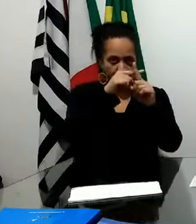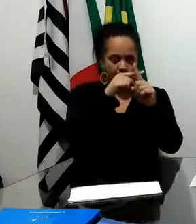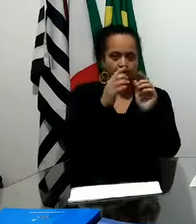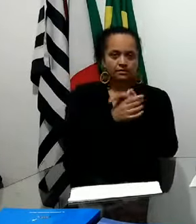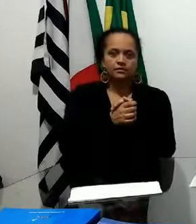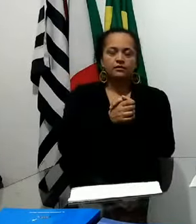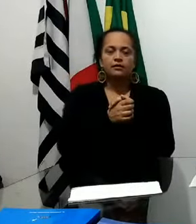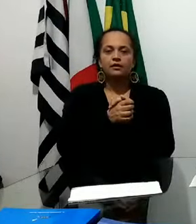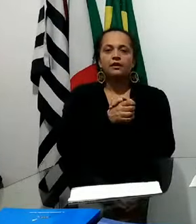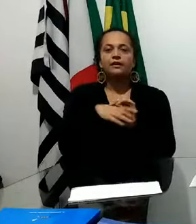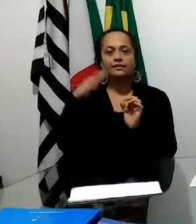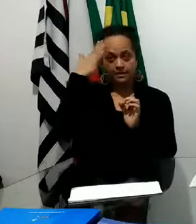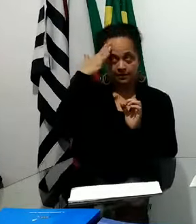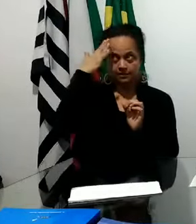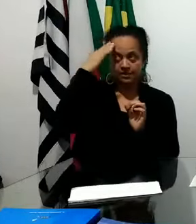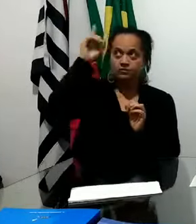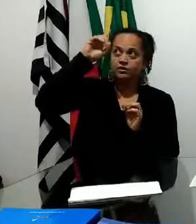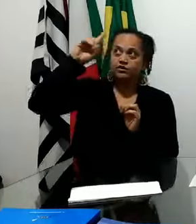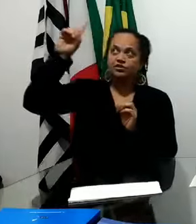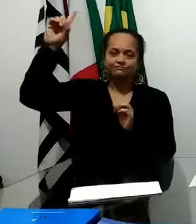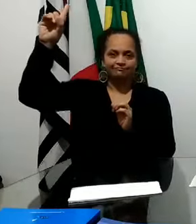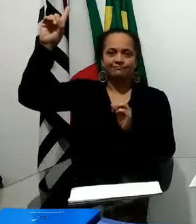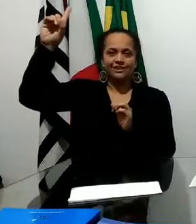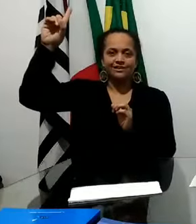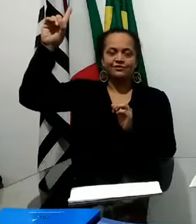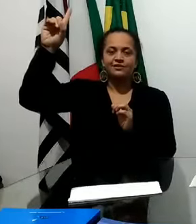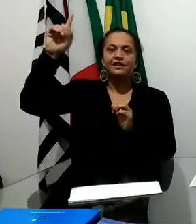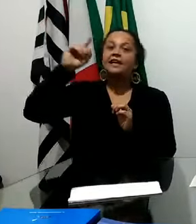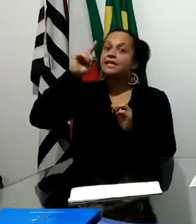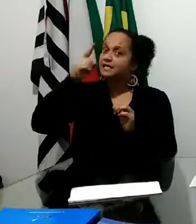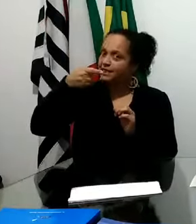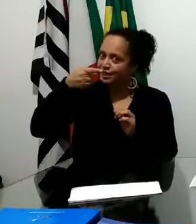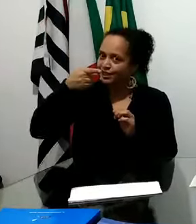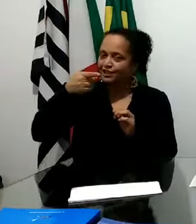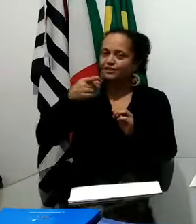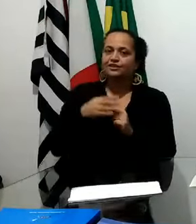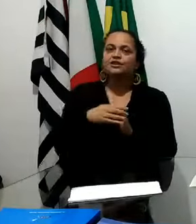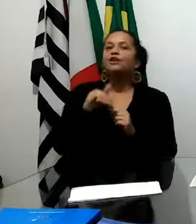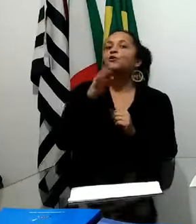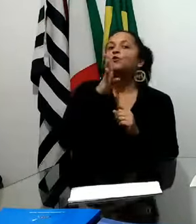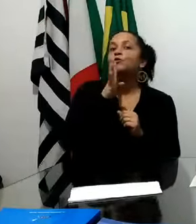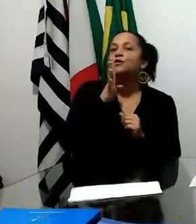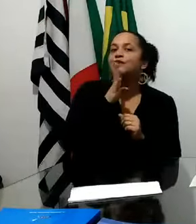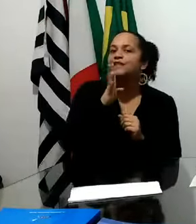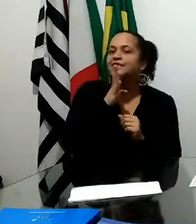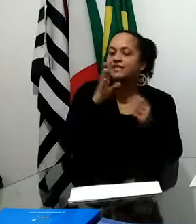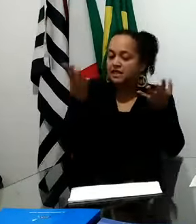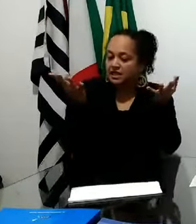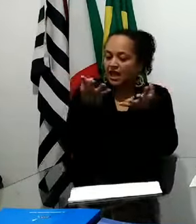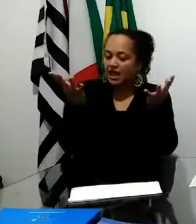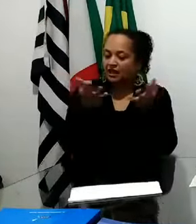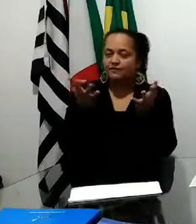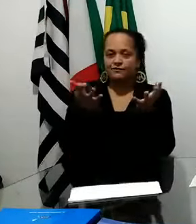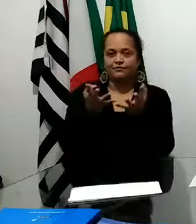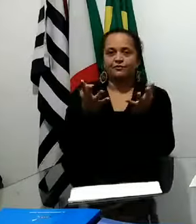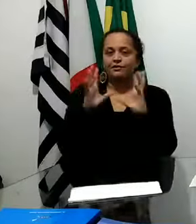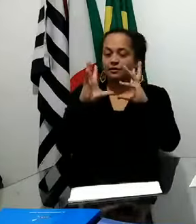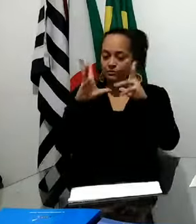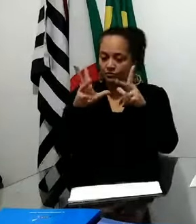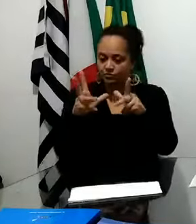de Deus se torne o quê? Conhecida agora dos principados